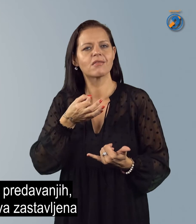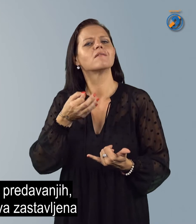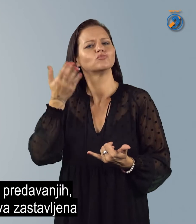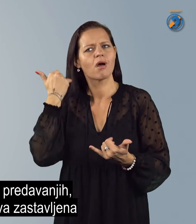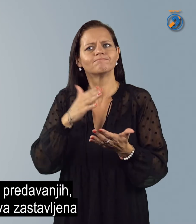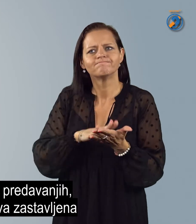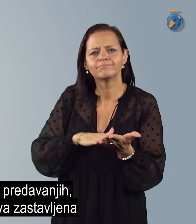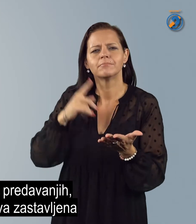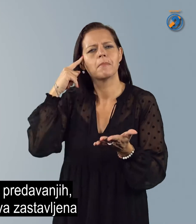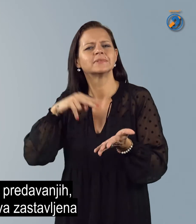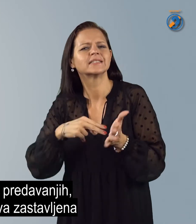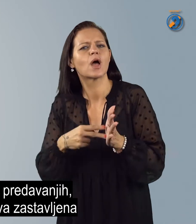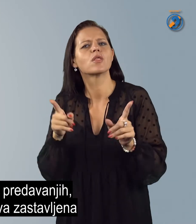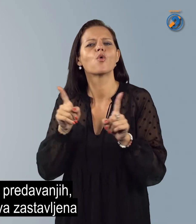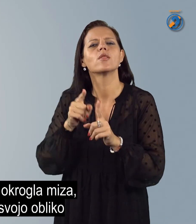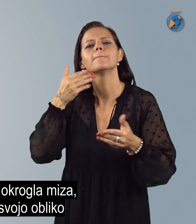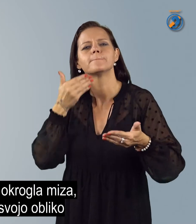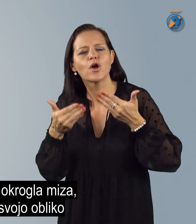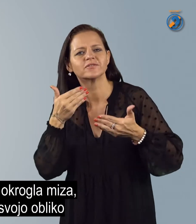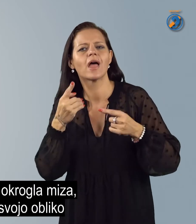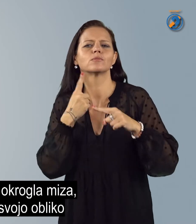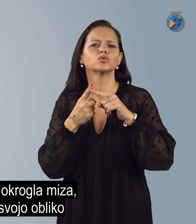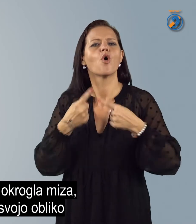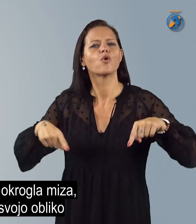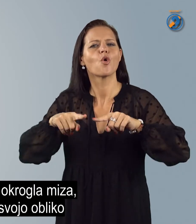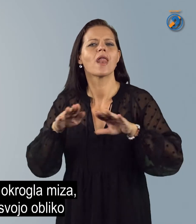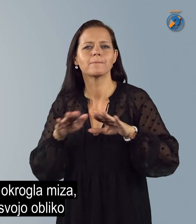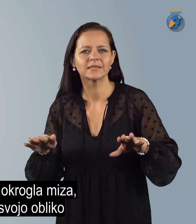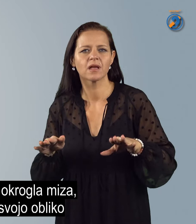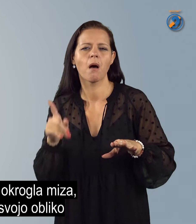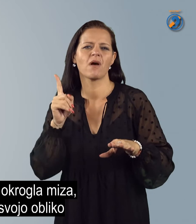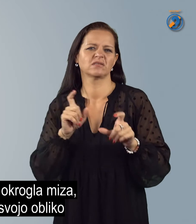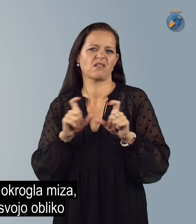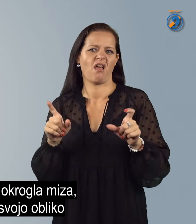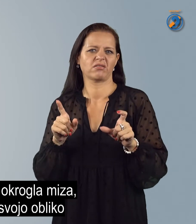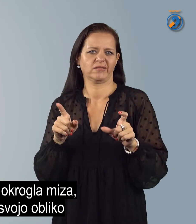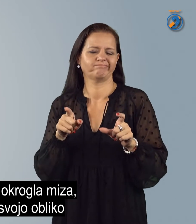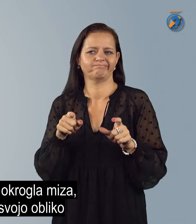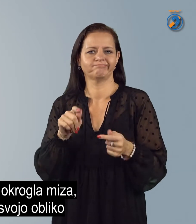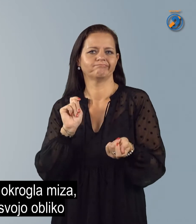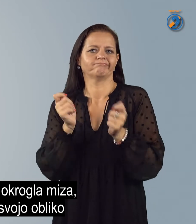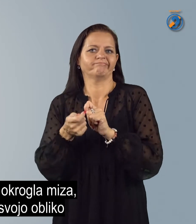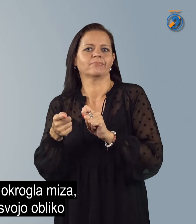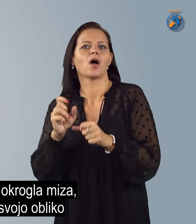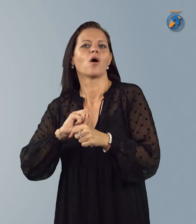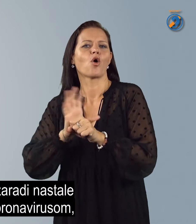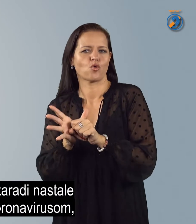so bila sprva zastavljena kot posvet in okrogla miza, vendar so svojo obliko spremenila zaradi nastale situacije